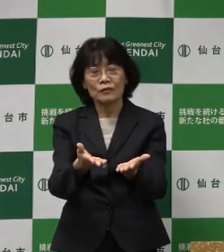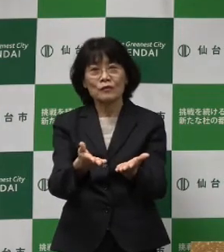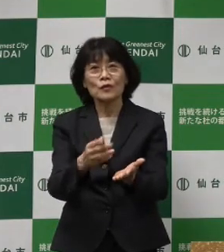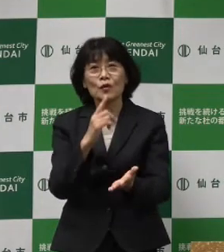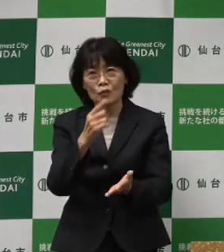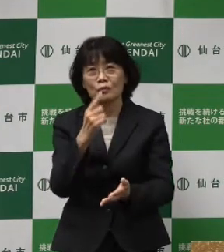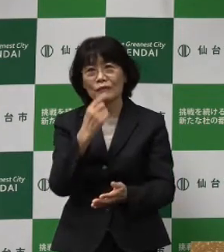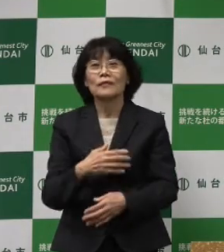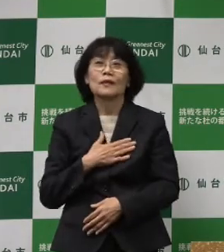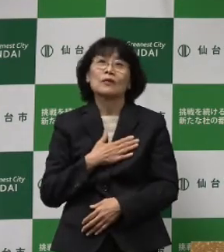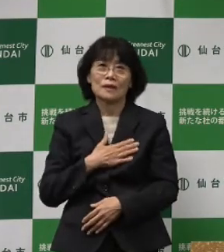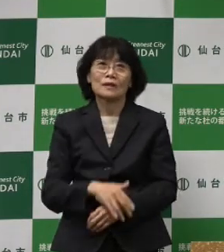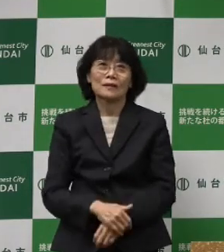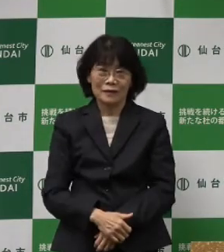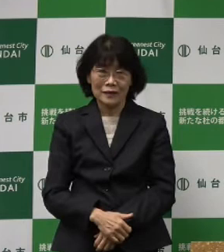気持ちです。